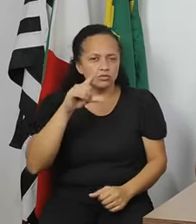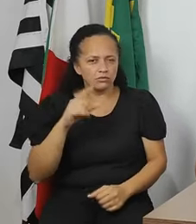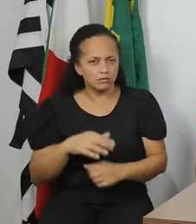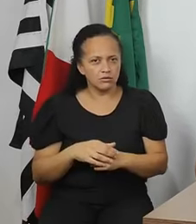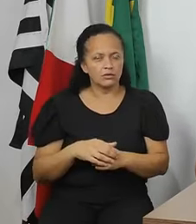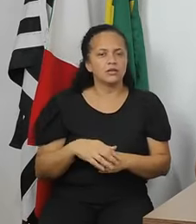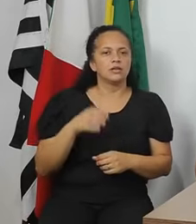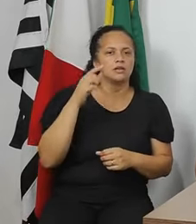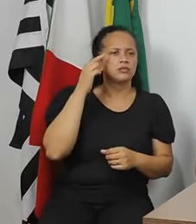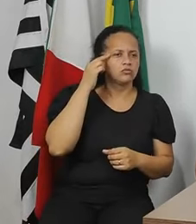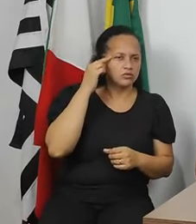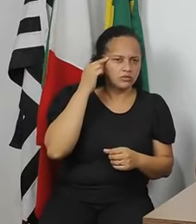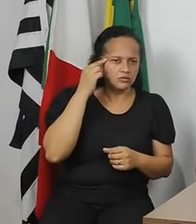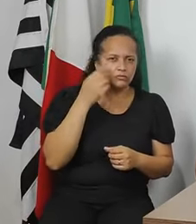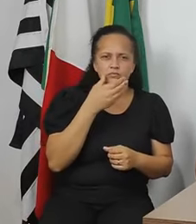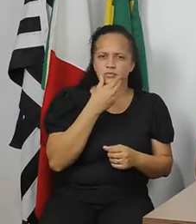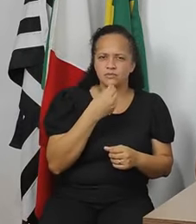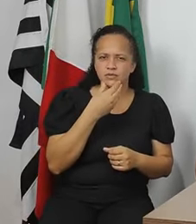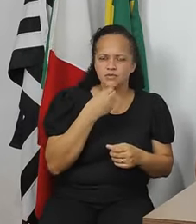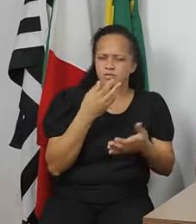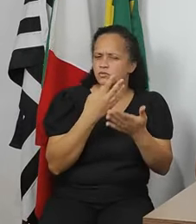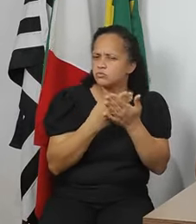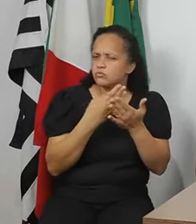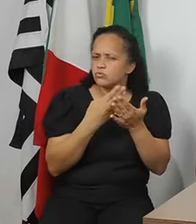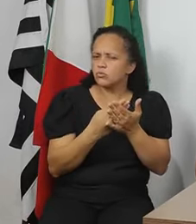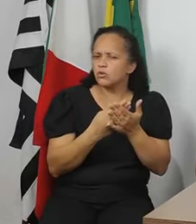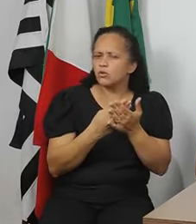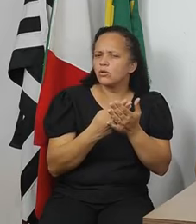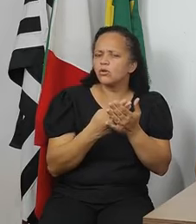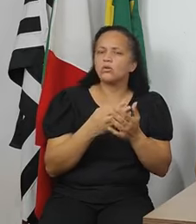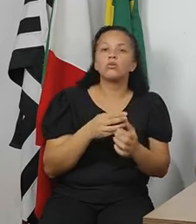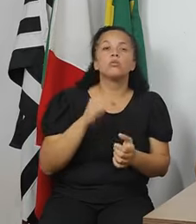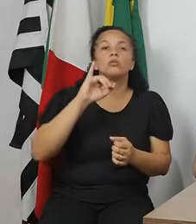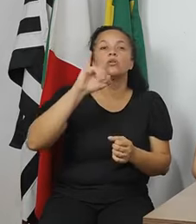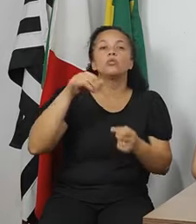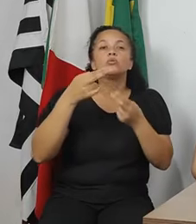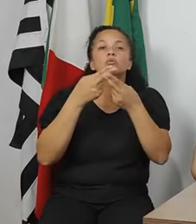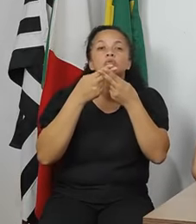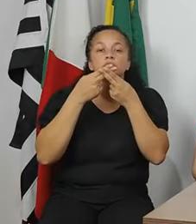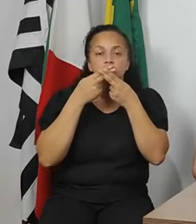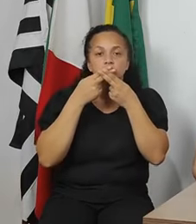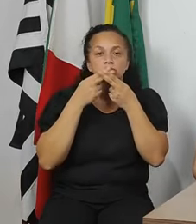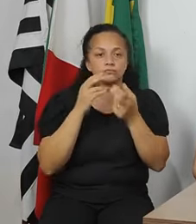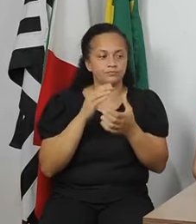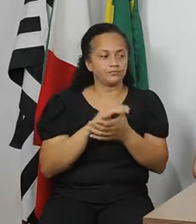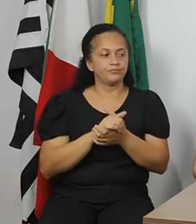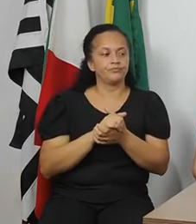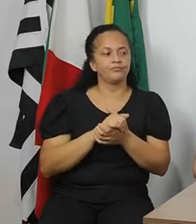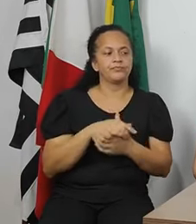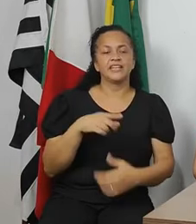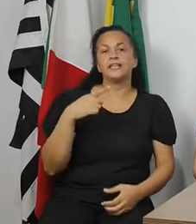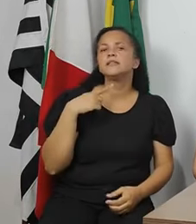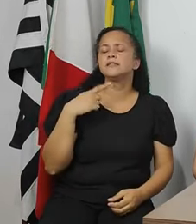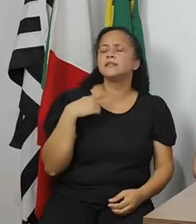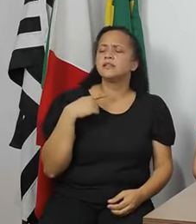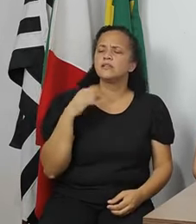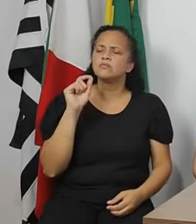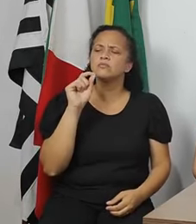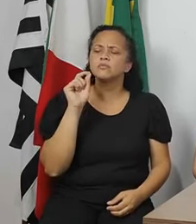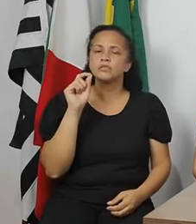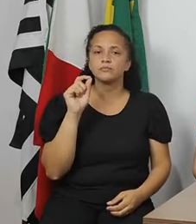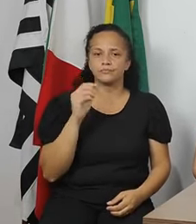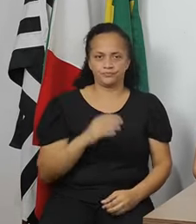anos a prática do jejum e ele chegou na certeza que